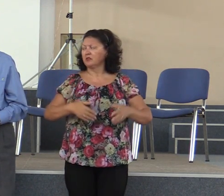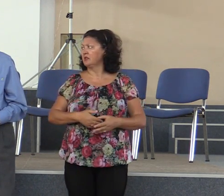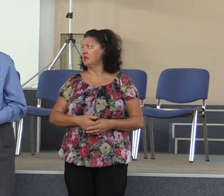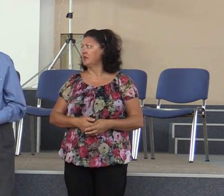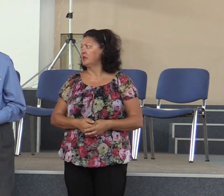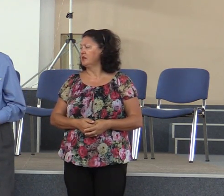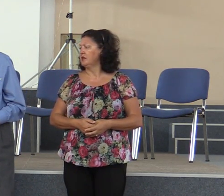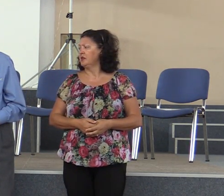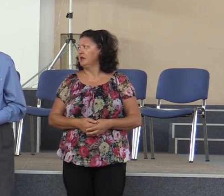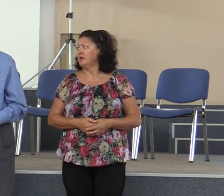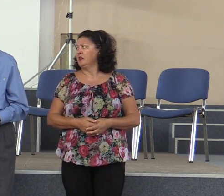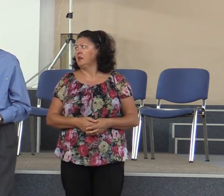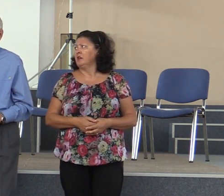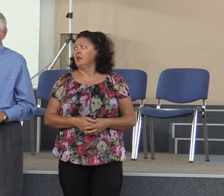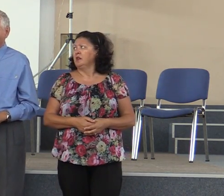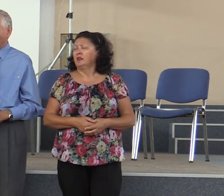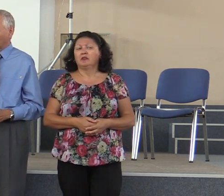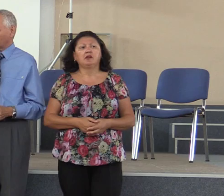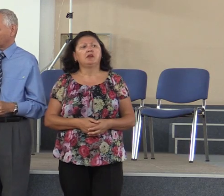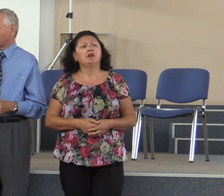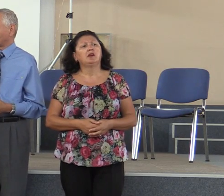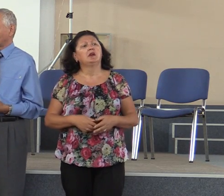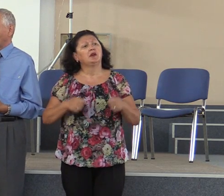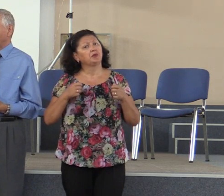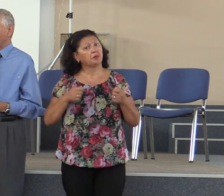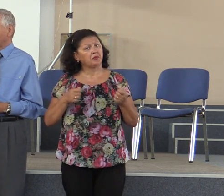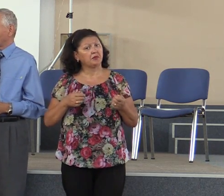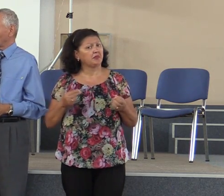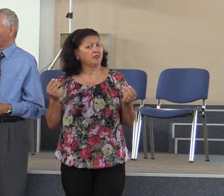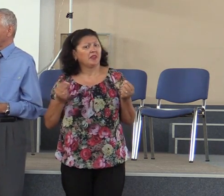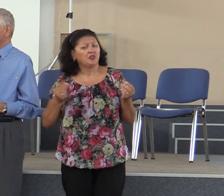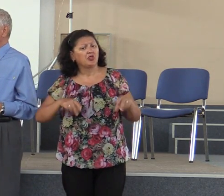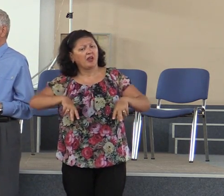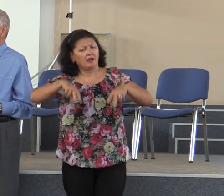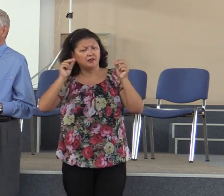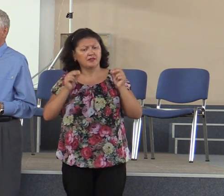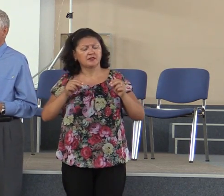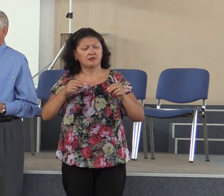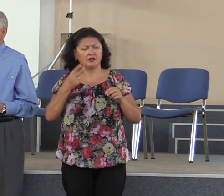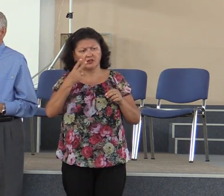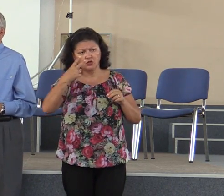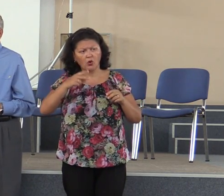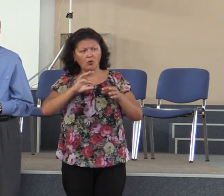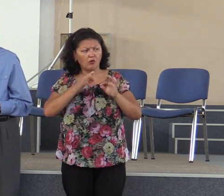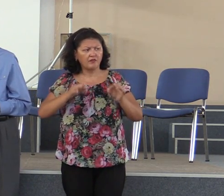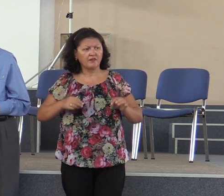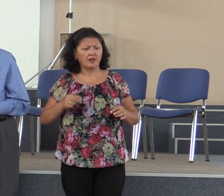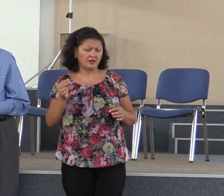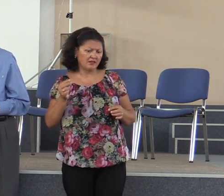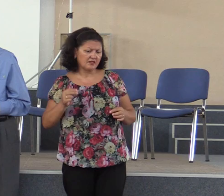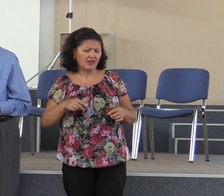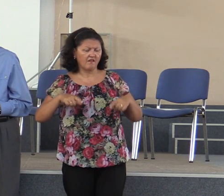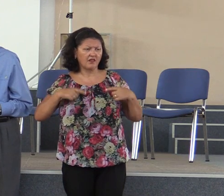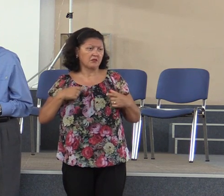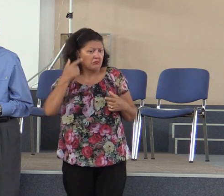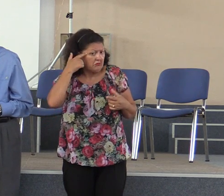why do you use those two words to describe your life? Domnule, dar de ce ai ales aceste două cuvinte să-ți descrie viața? I don't know.